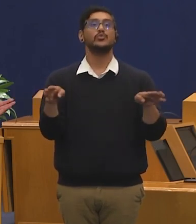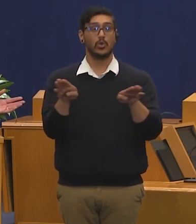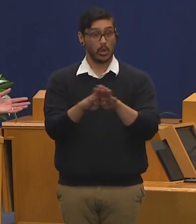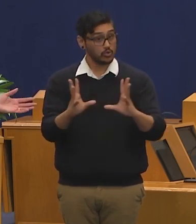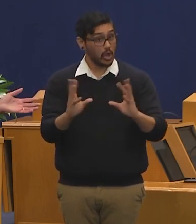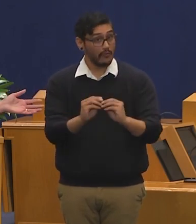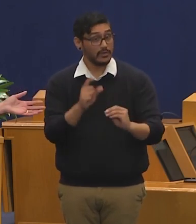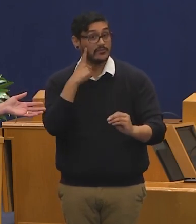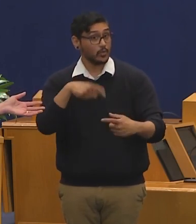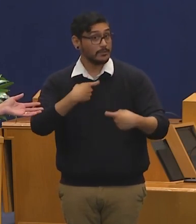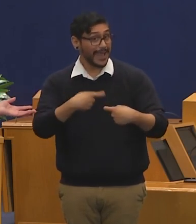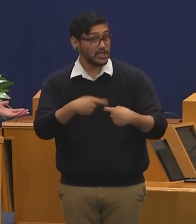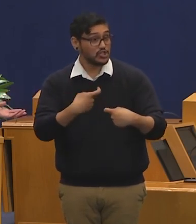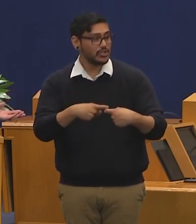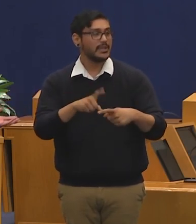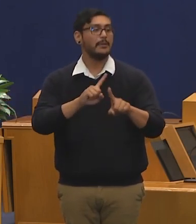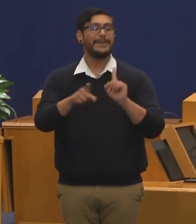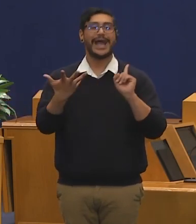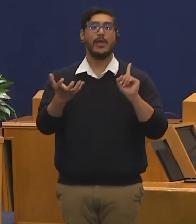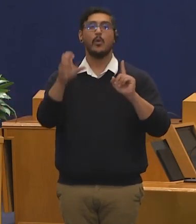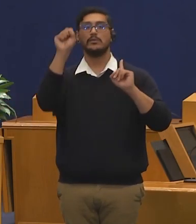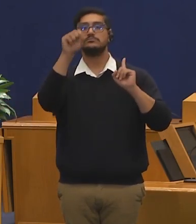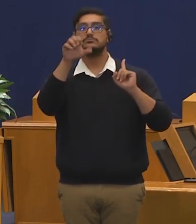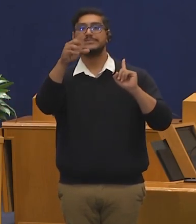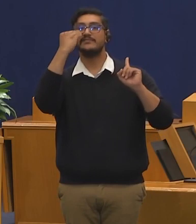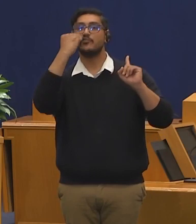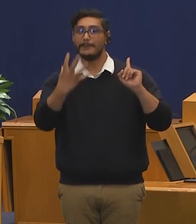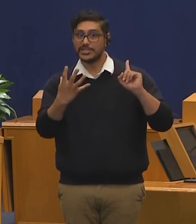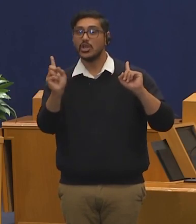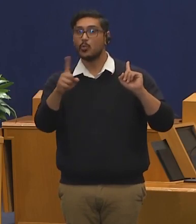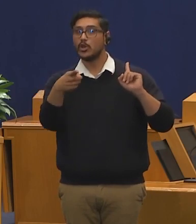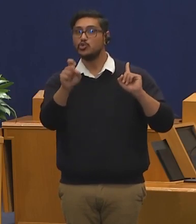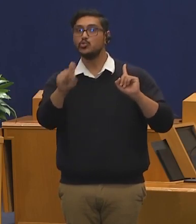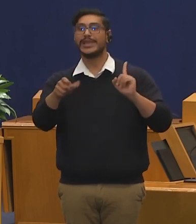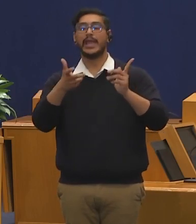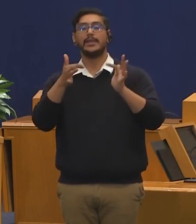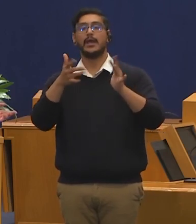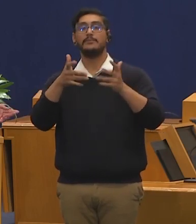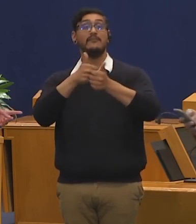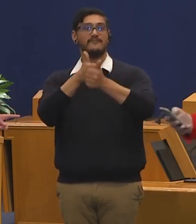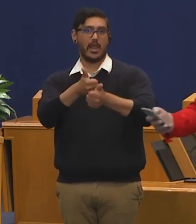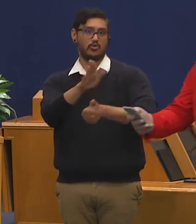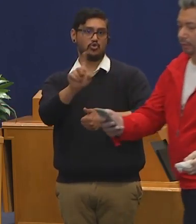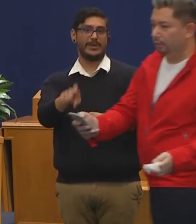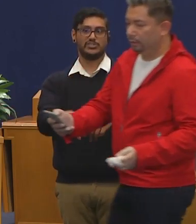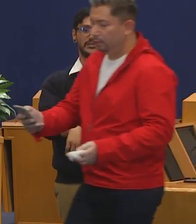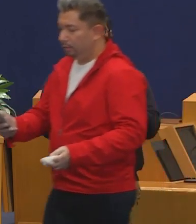pero queremos dar los datos donde pueden seguir con sus preguntas.